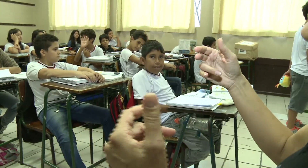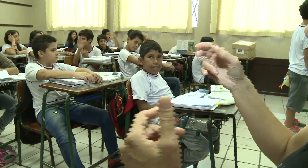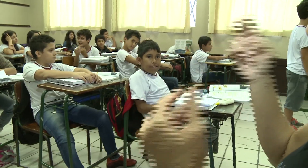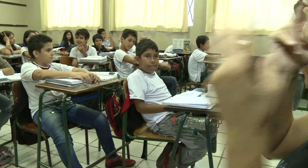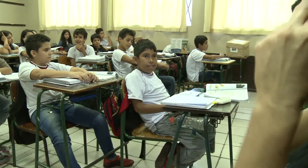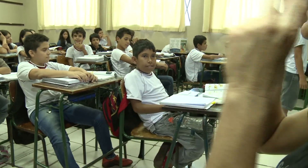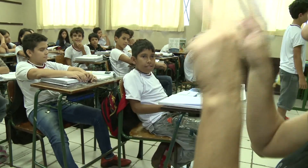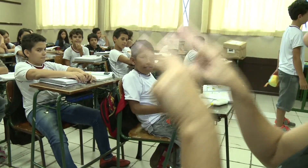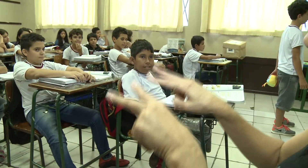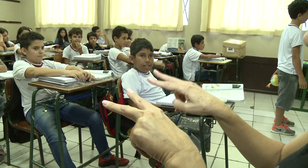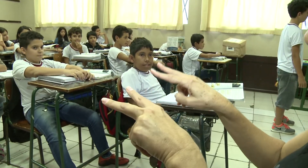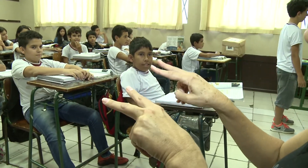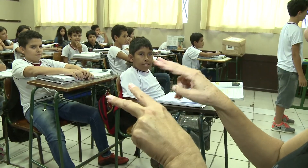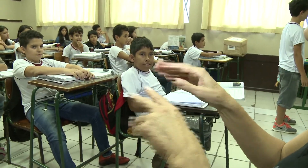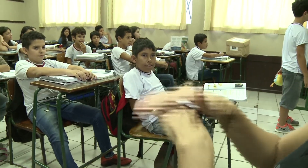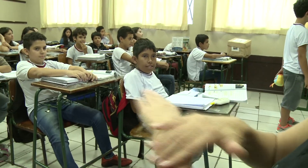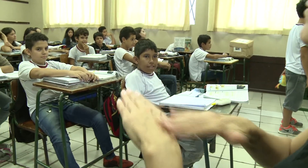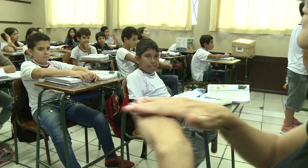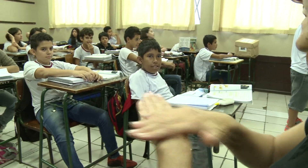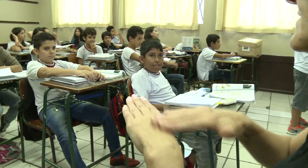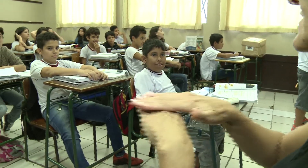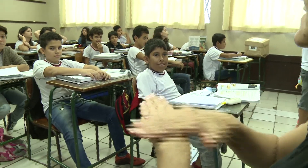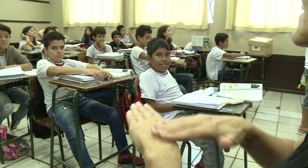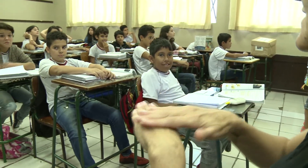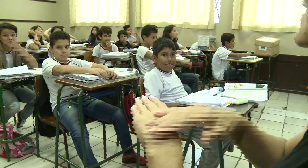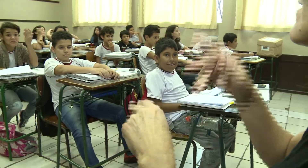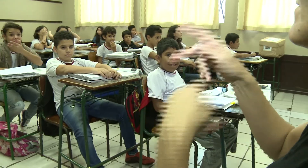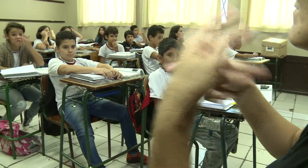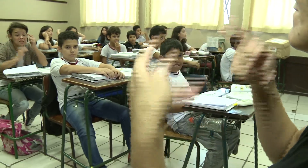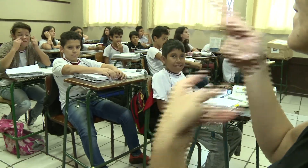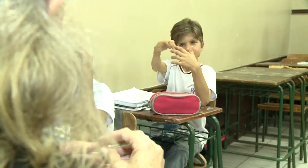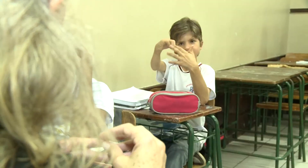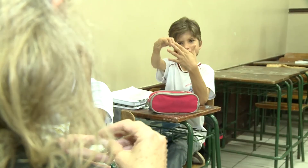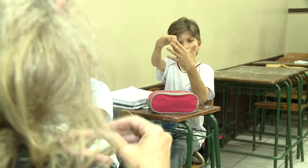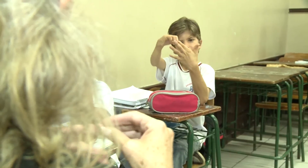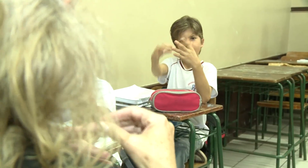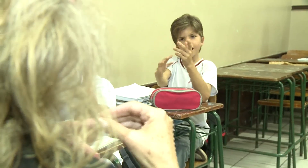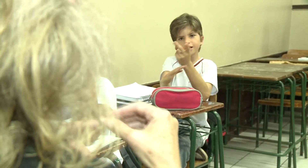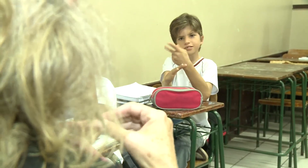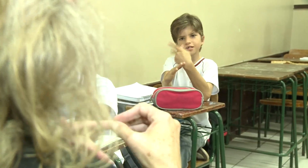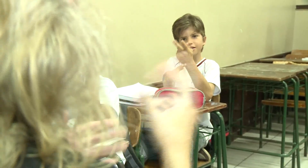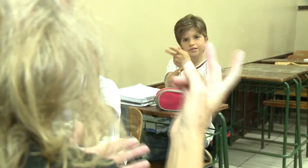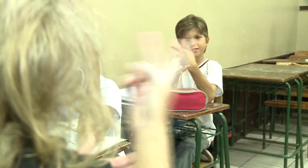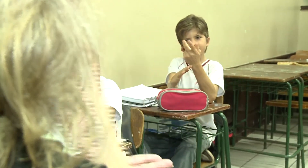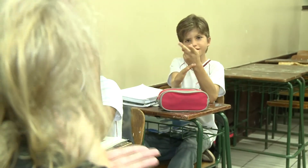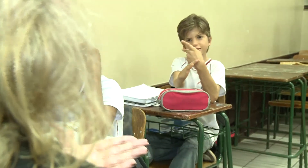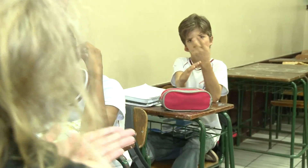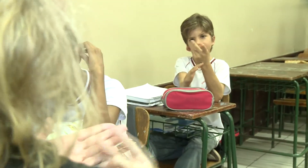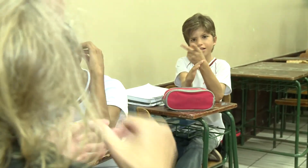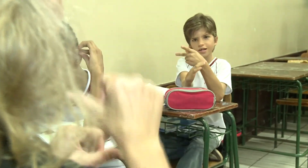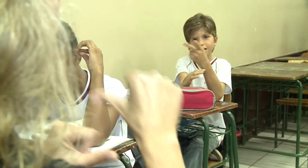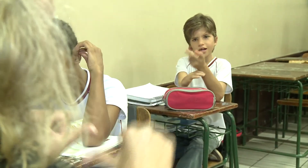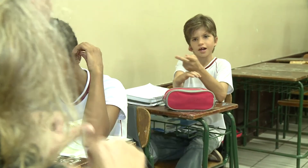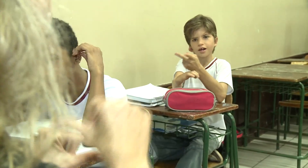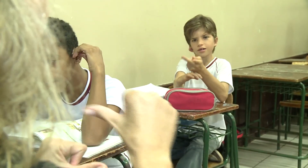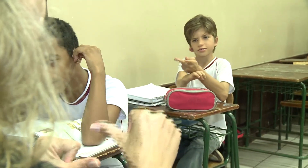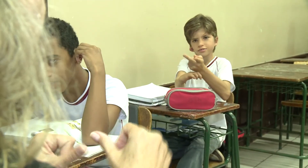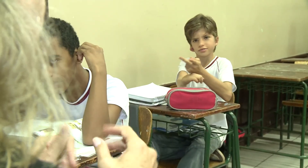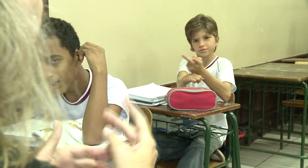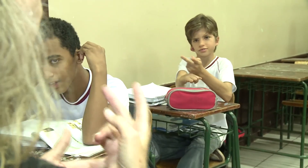dito pelo ouvinte. Somente a partir de 1993 começava a ser debatido o projeto de lei